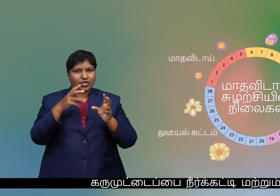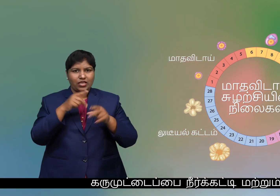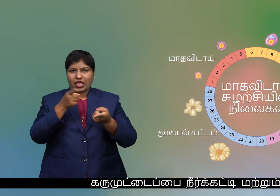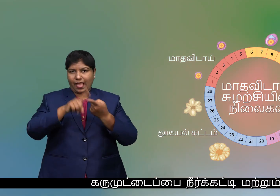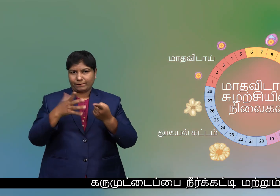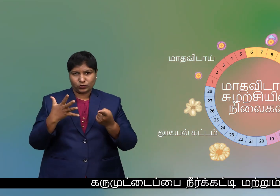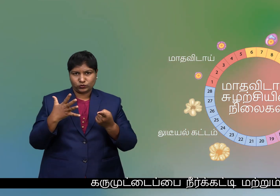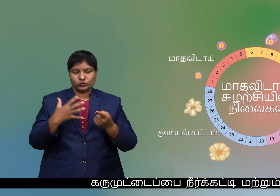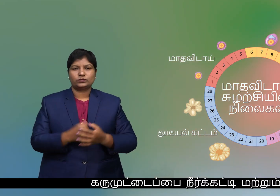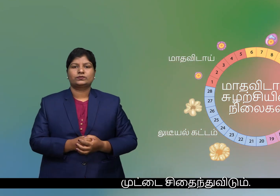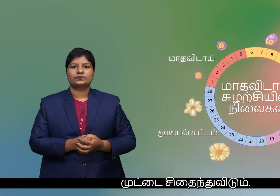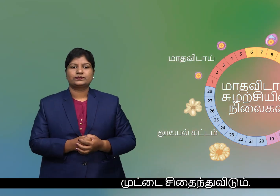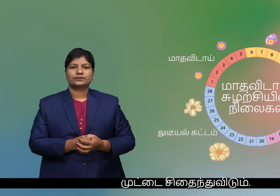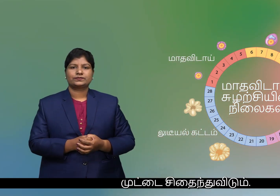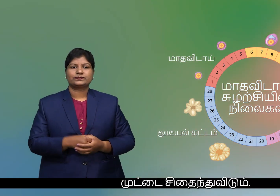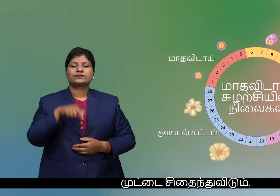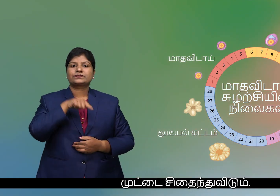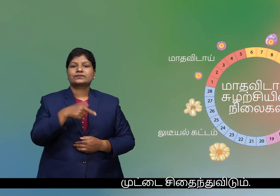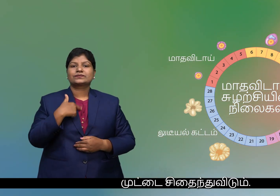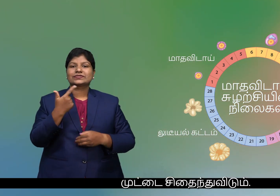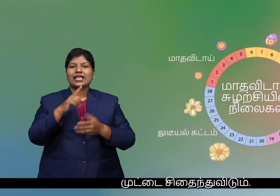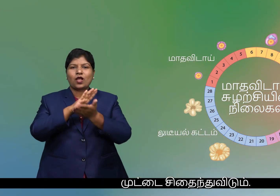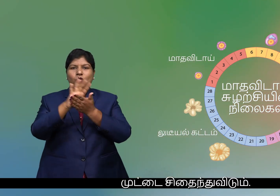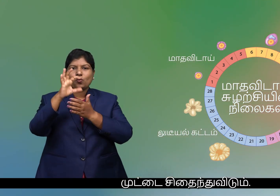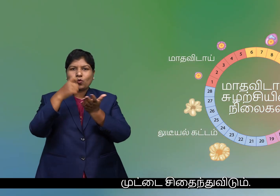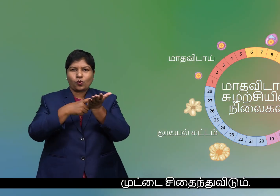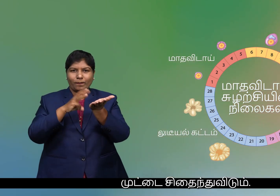கருமுட்டை பை நீர்க்கட்டி மற்றும் முட்டை சிதைந்துவிடும்.